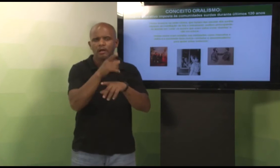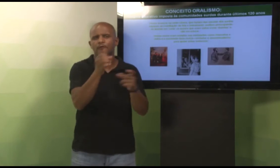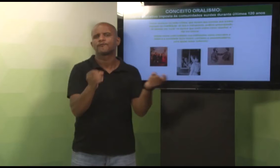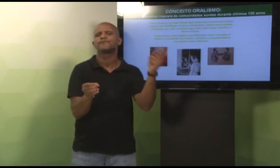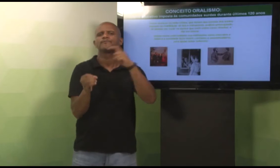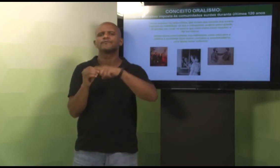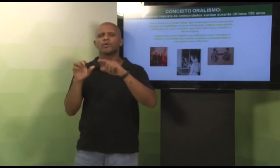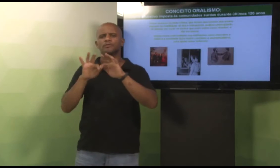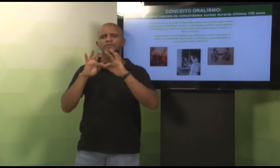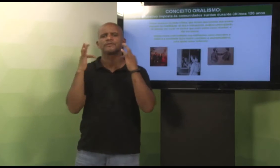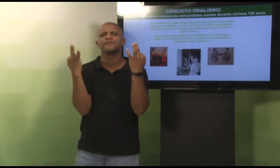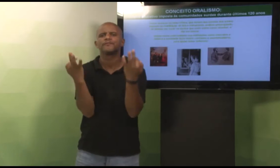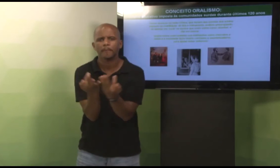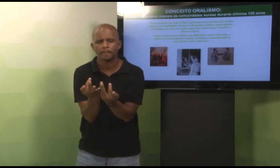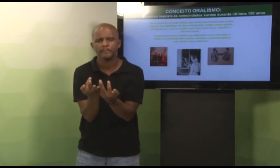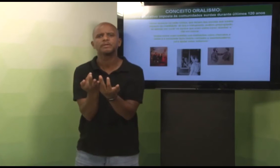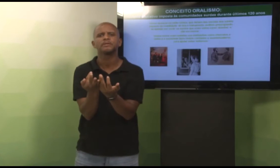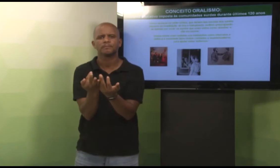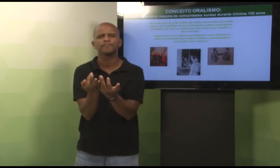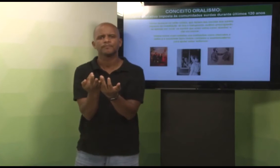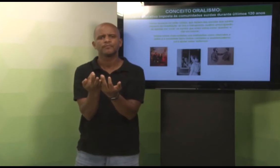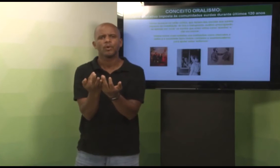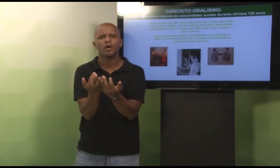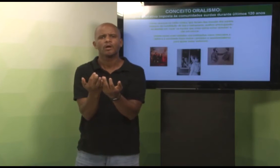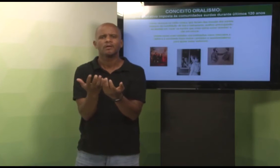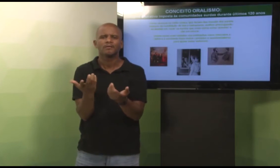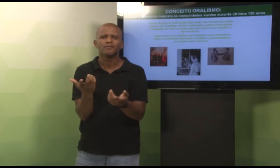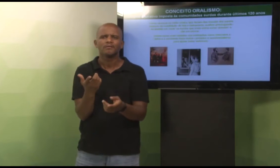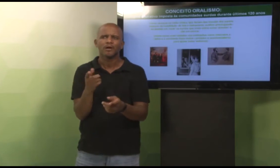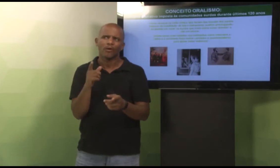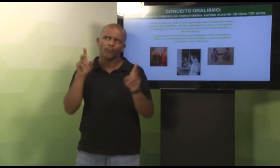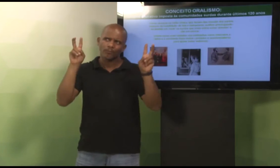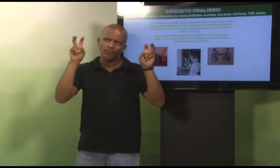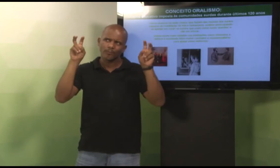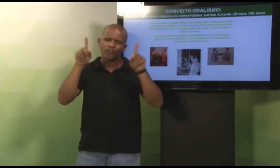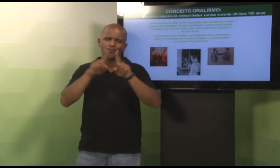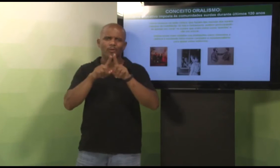vários meses, e nas férias que voltavam para casa, para a família.